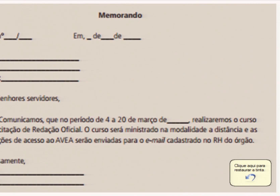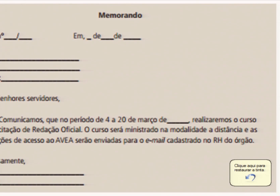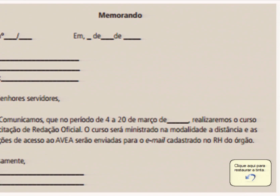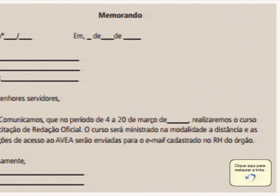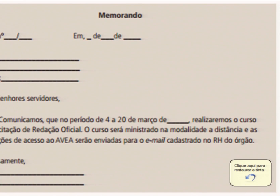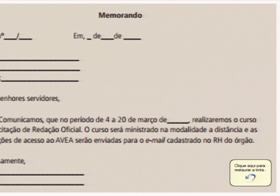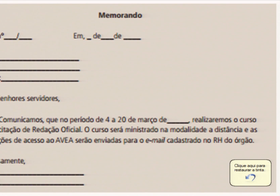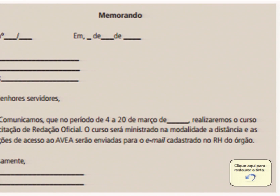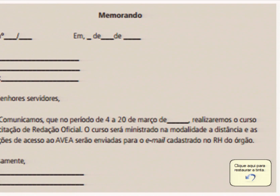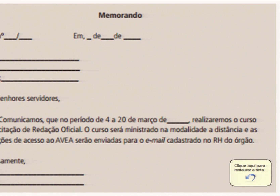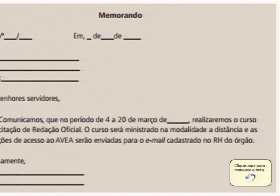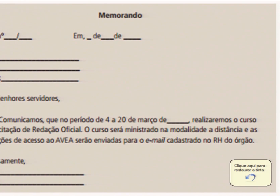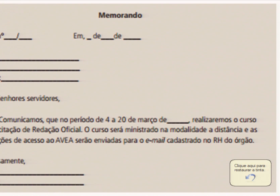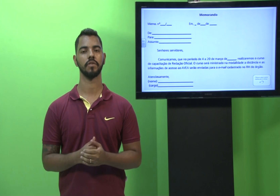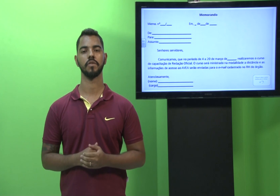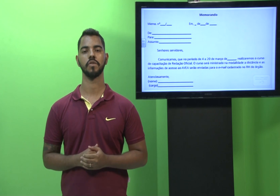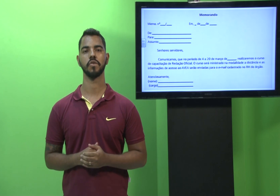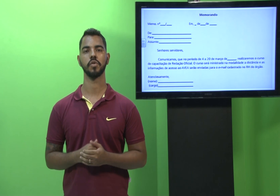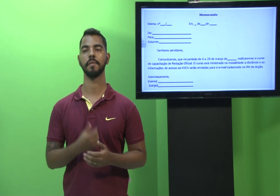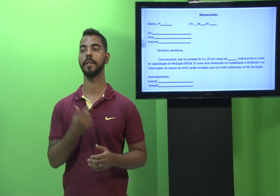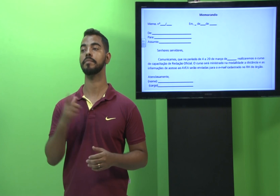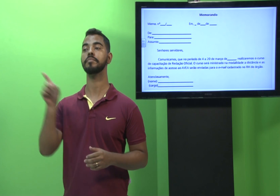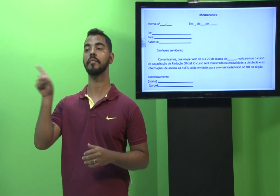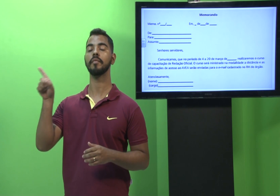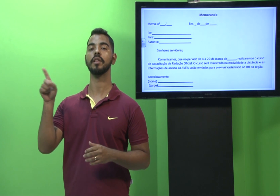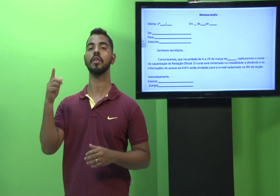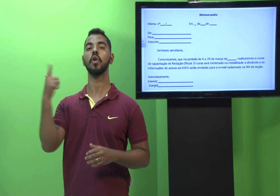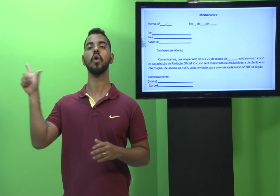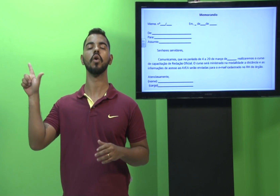Aqui nós temos um outro modelo de memorando,